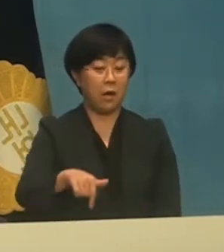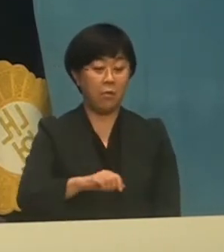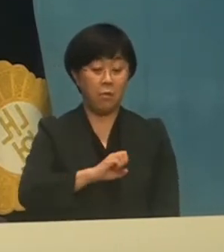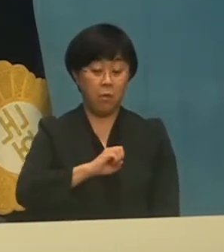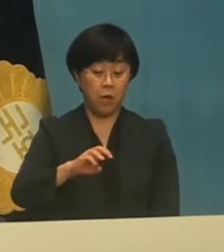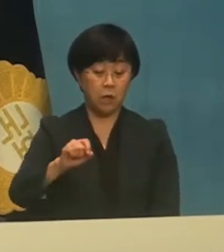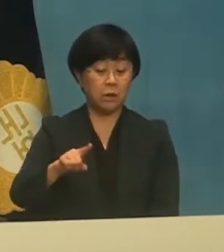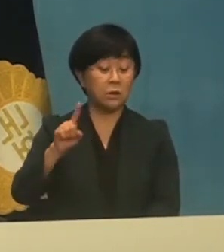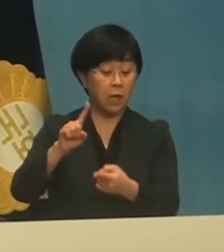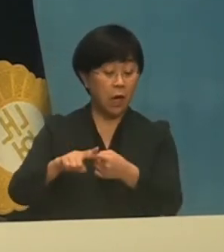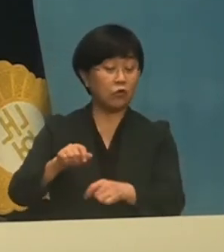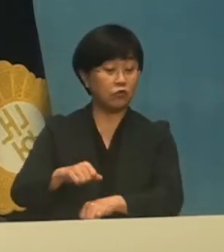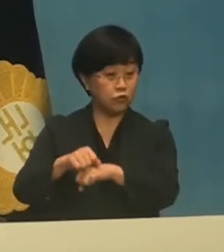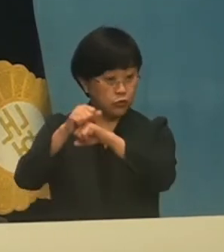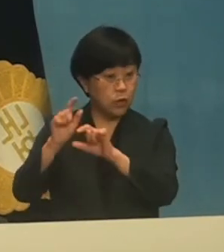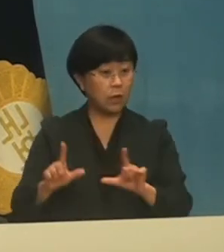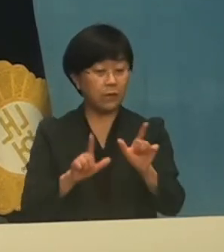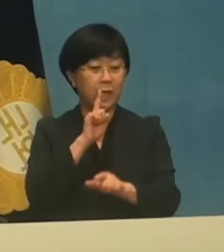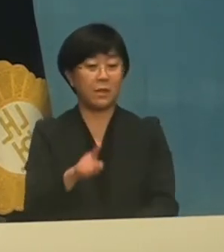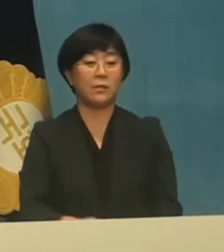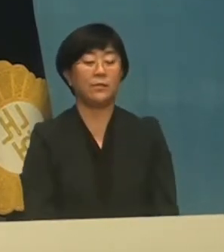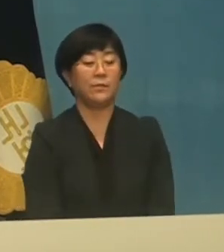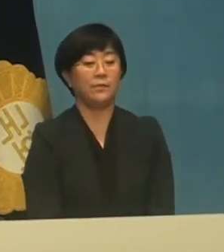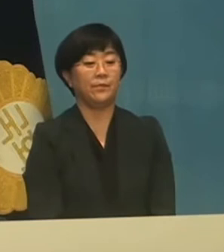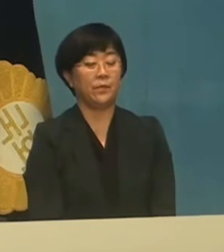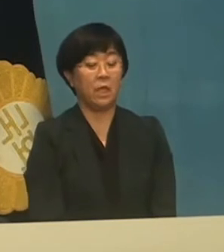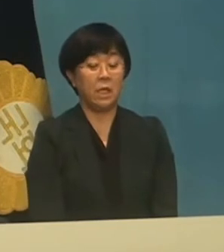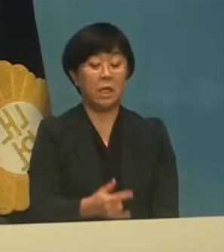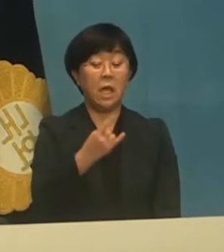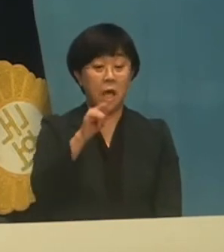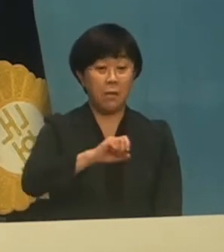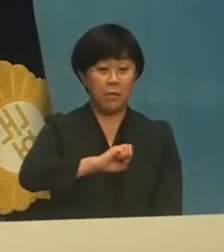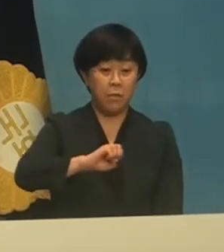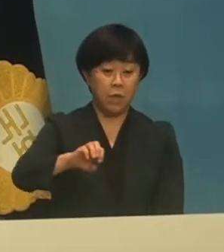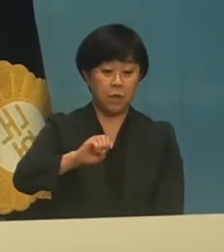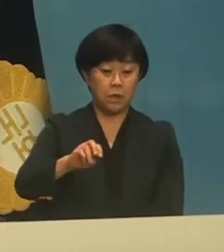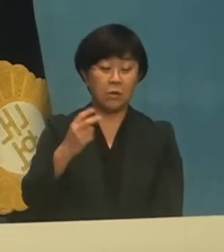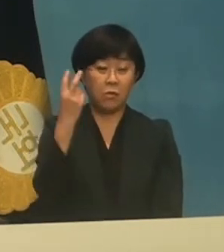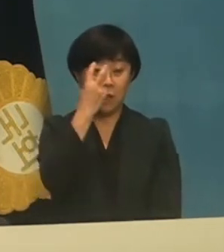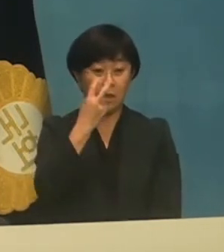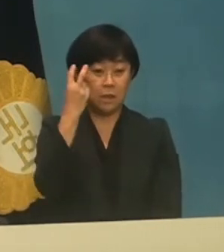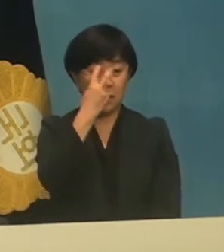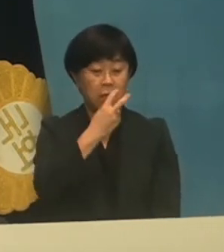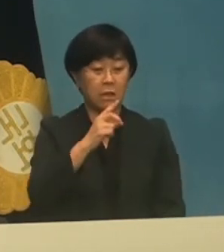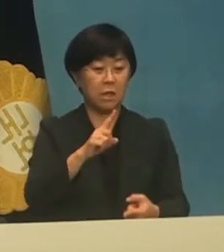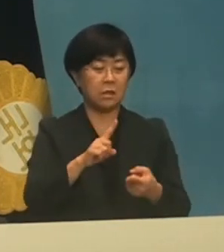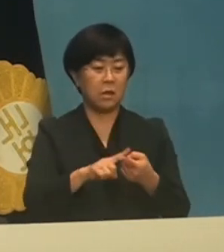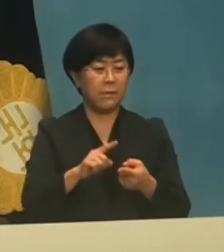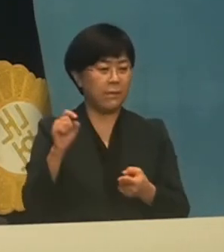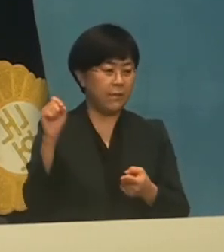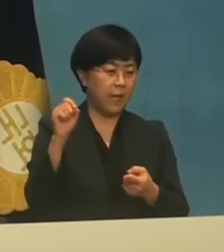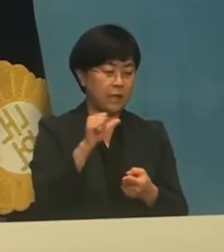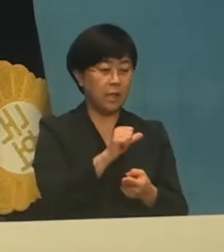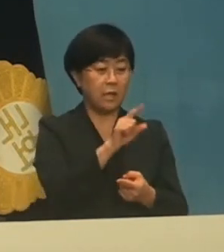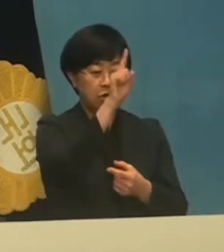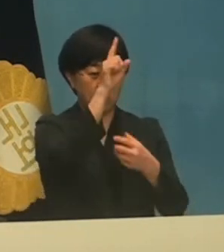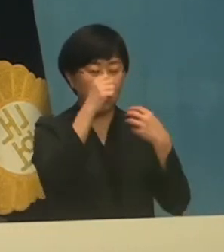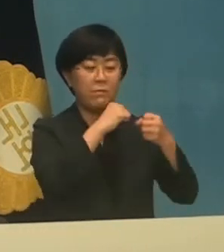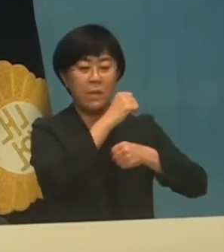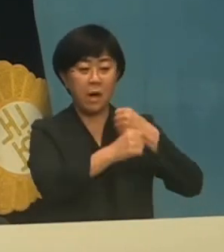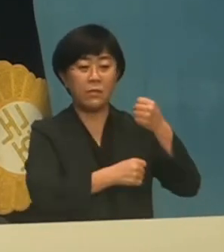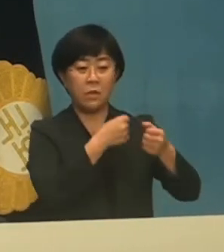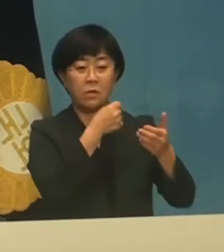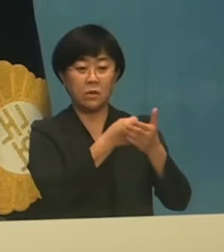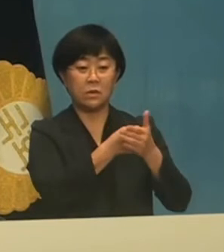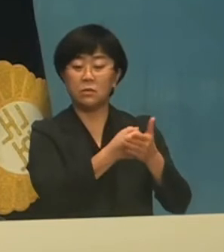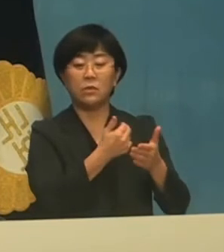수 있단 말입니까? 어떤 나라도 고준위 핵폐기물 관리에 대해서 이렇게 철석으로 정부 멋대로 확정하는